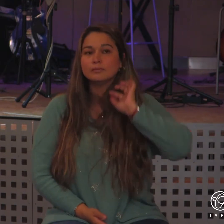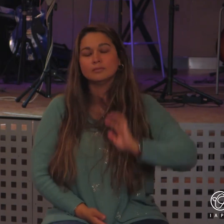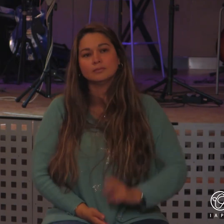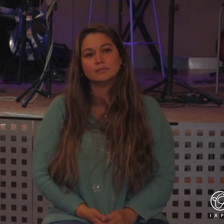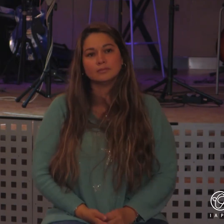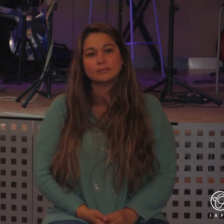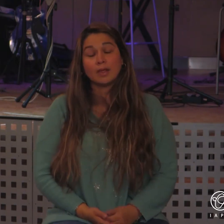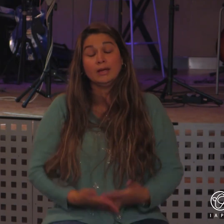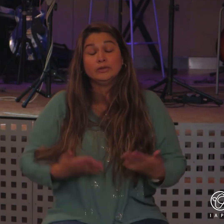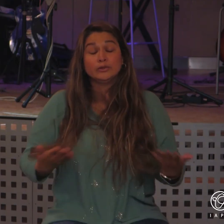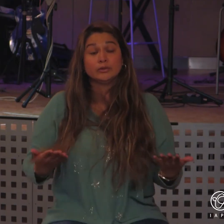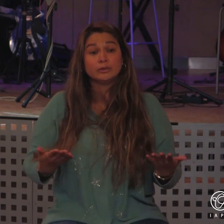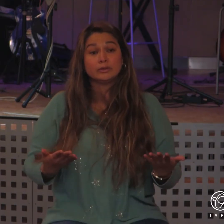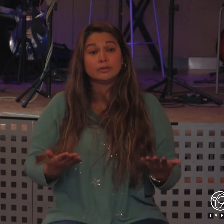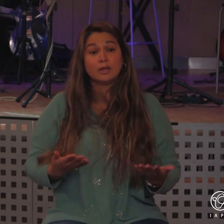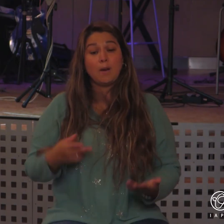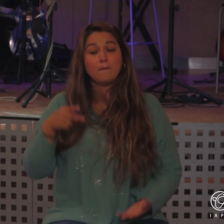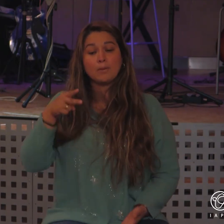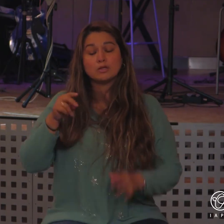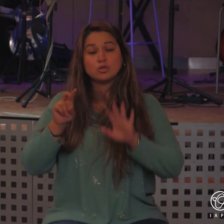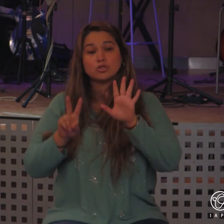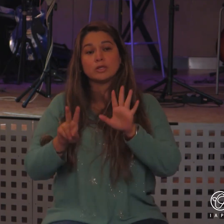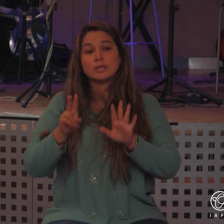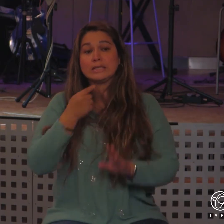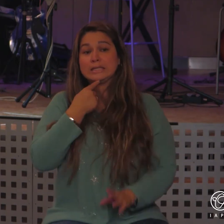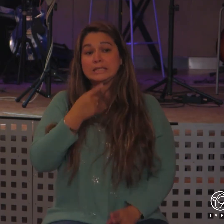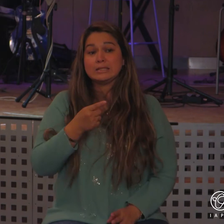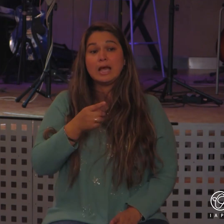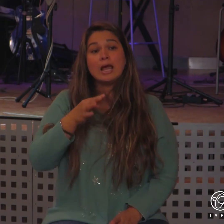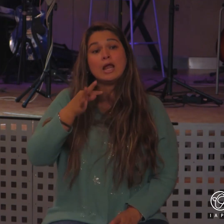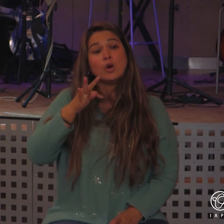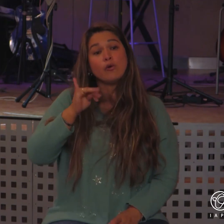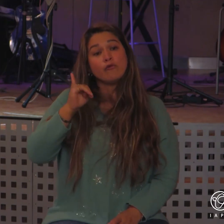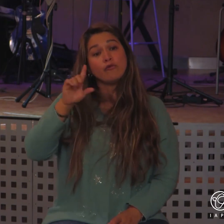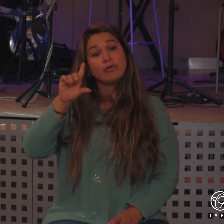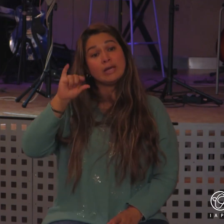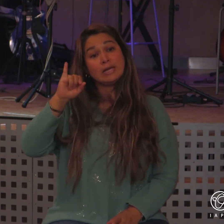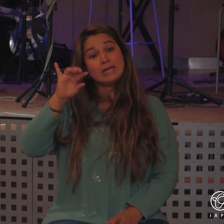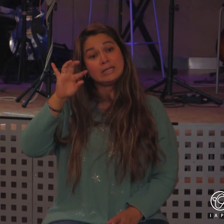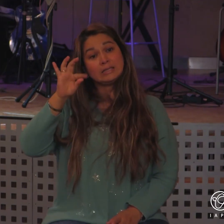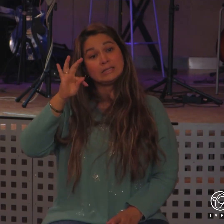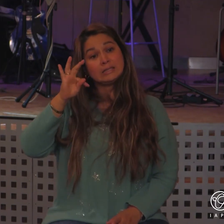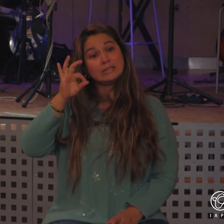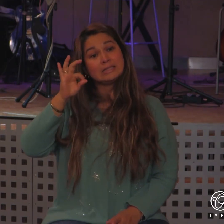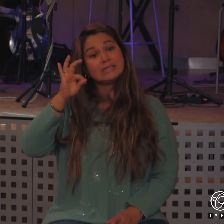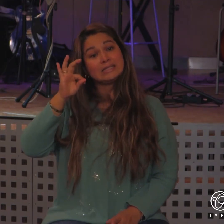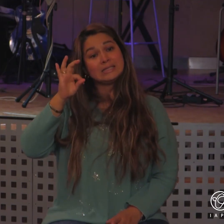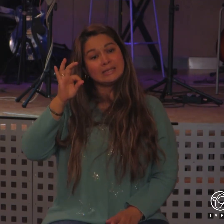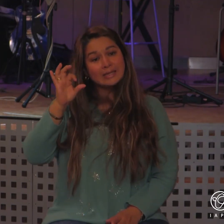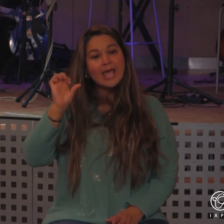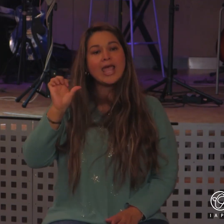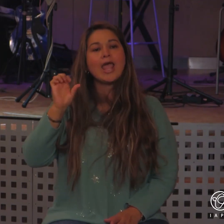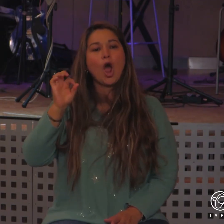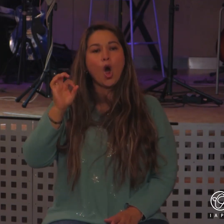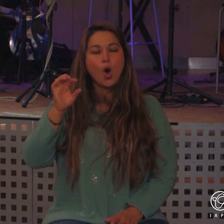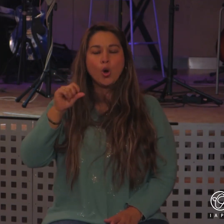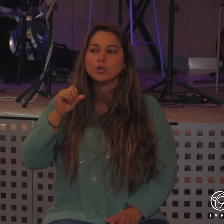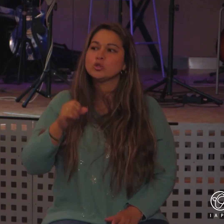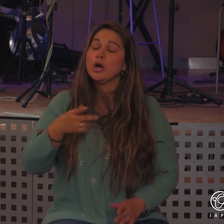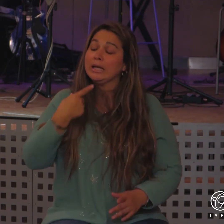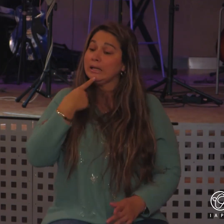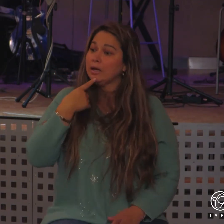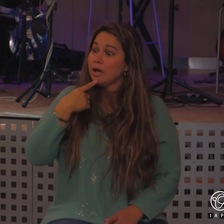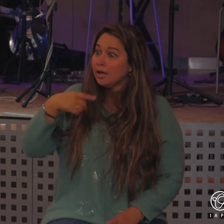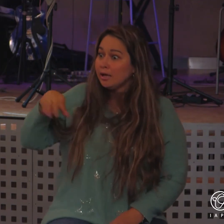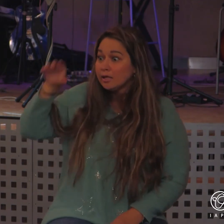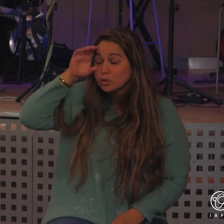cuando oyeron los filisteos, verso 7, que los hijos de Israel estaban reunidos en